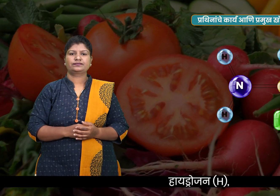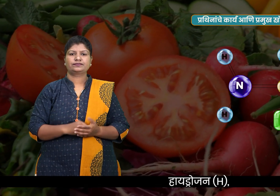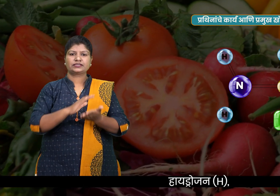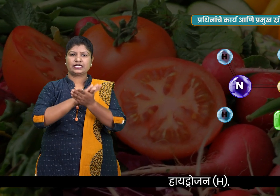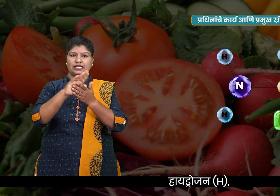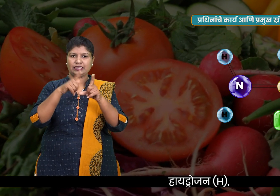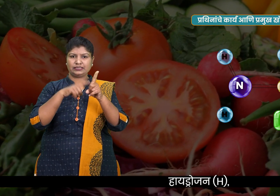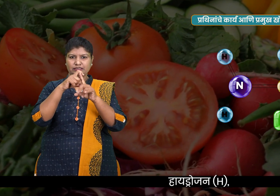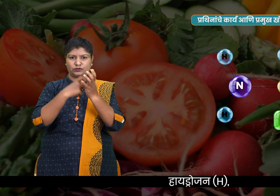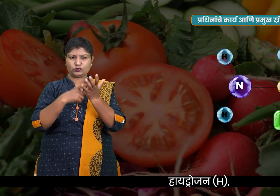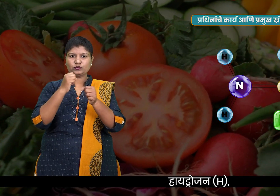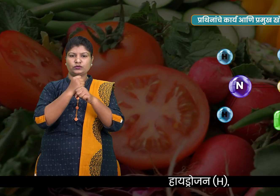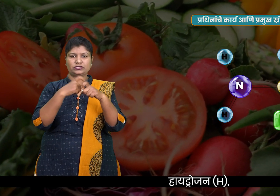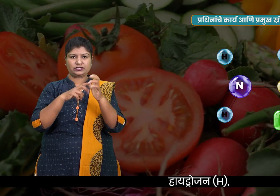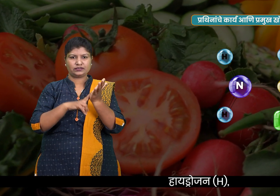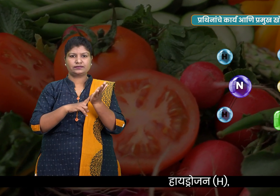हायड्रोजन H,